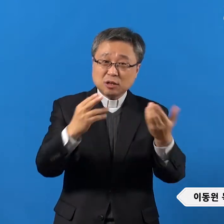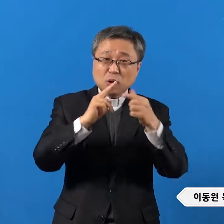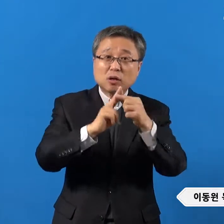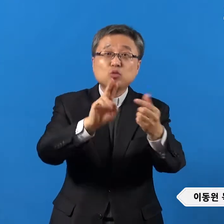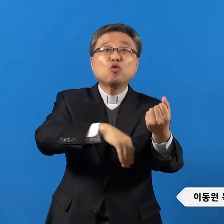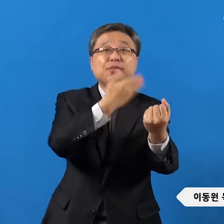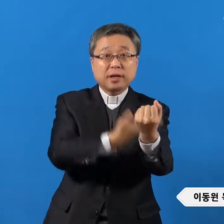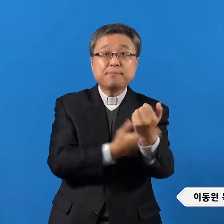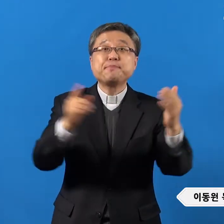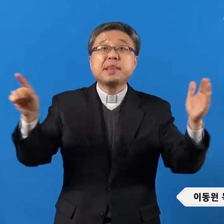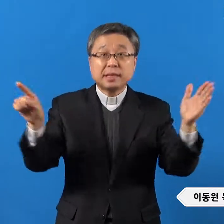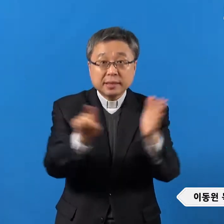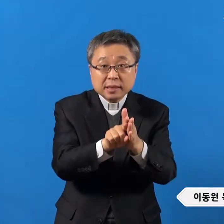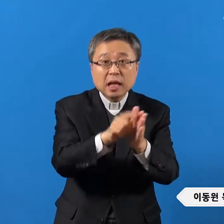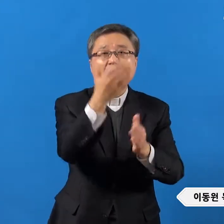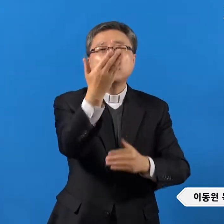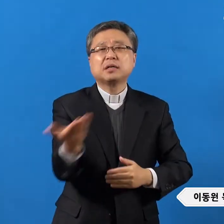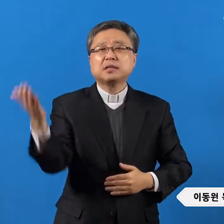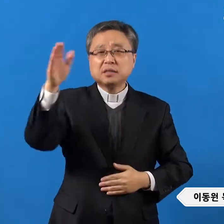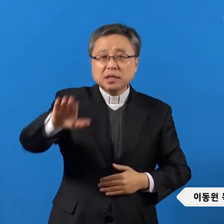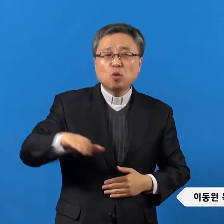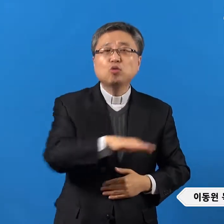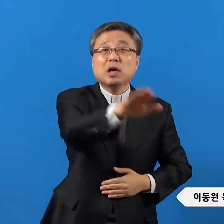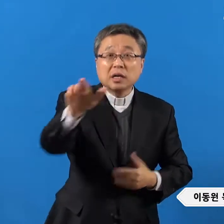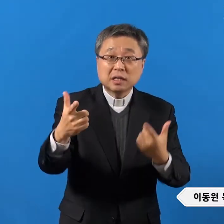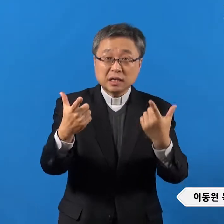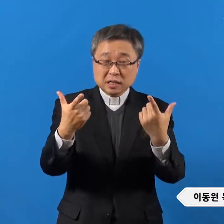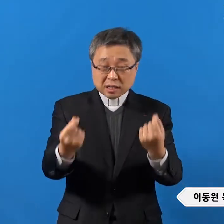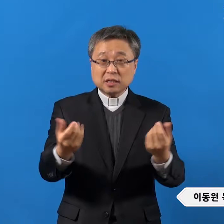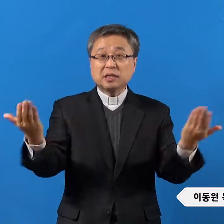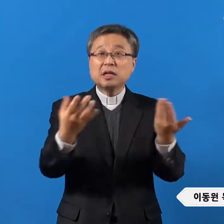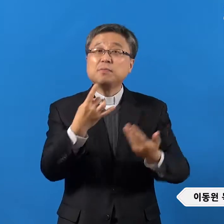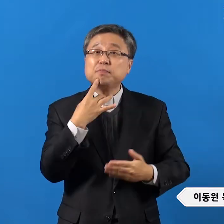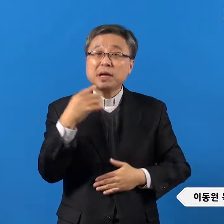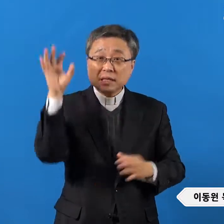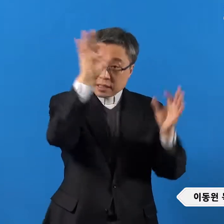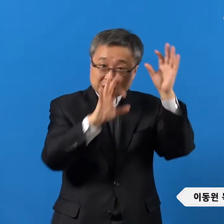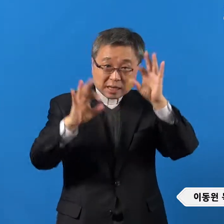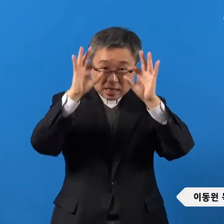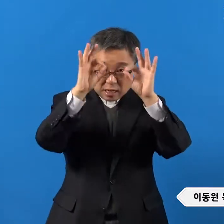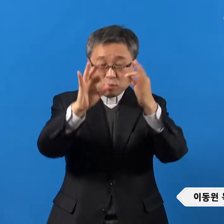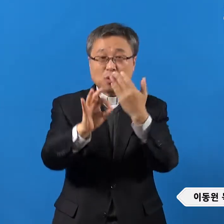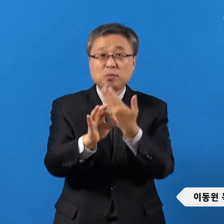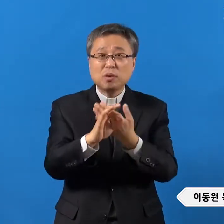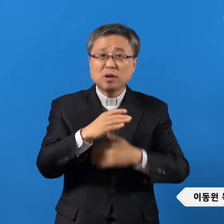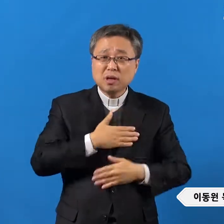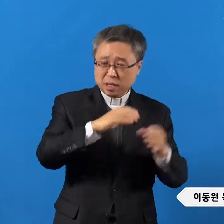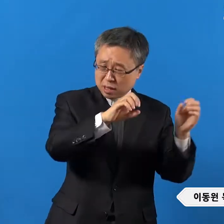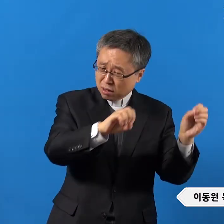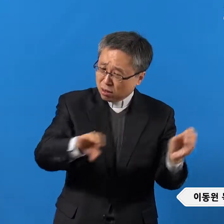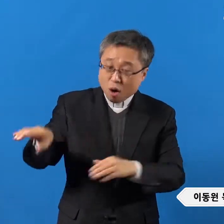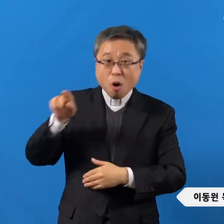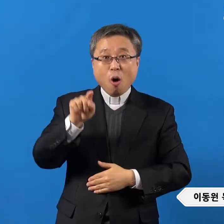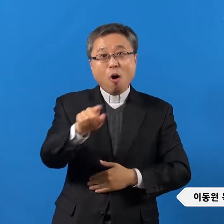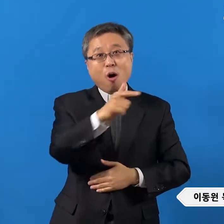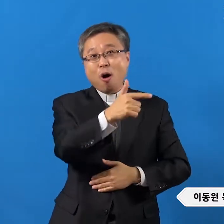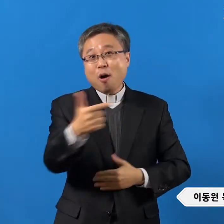믿는다. 그러나 우리가 그런 차원만 추구하다 보면 잃는 것이 너무 많지